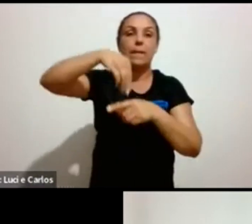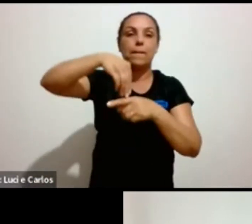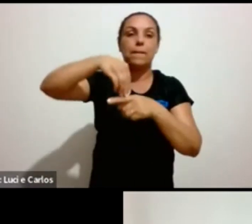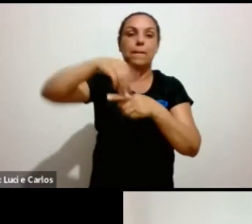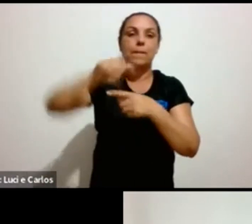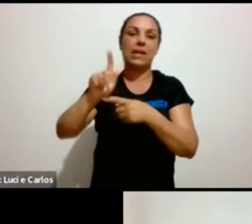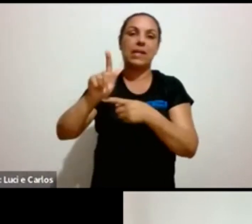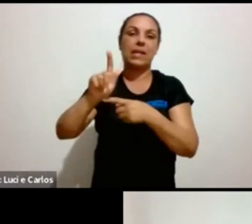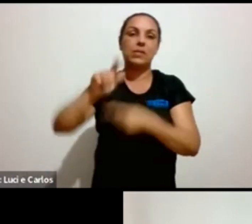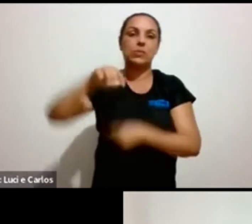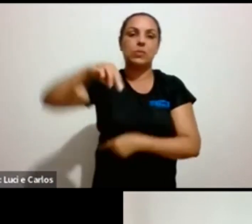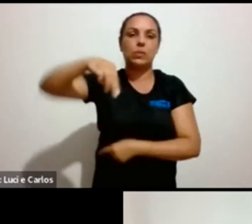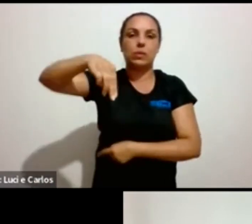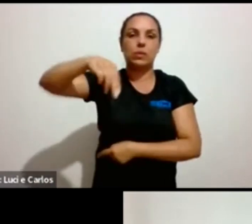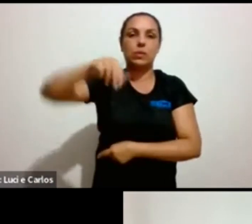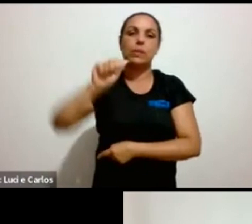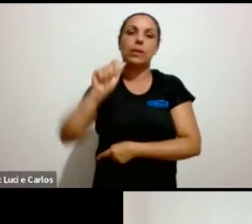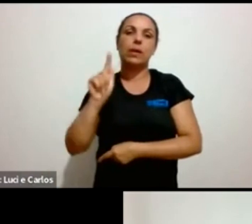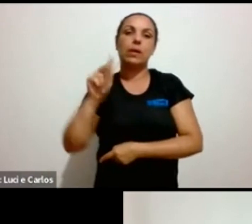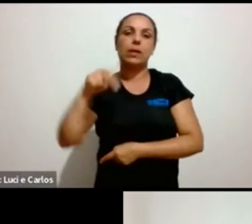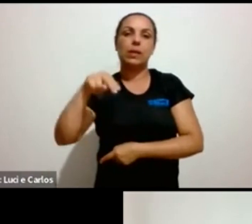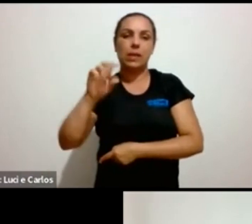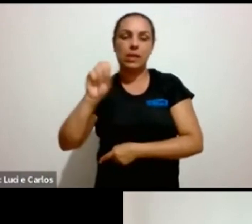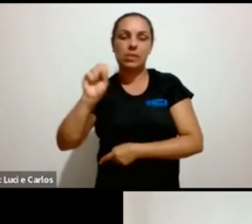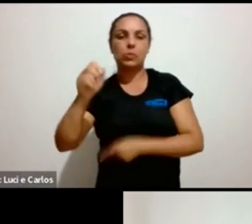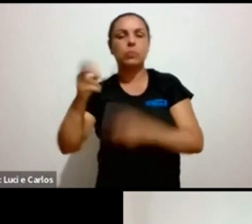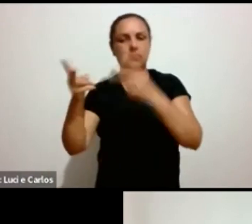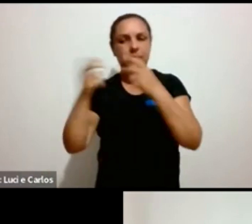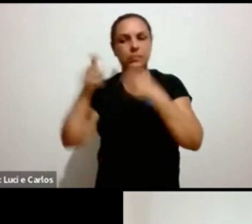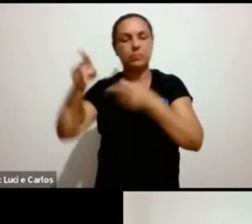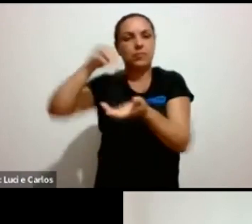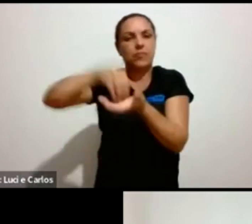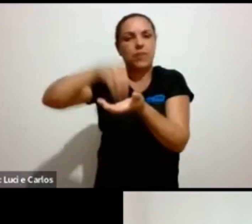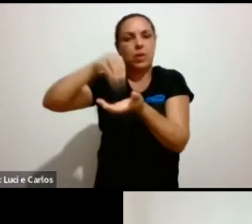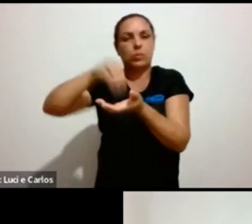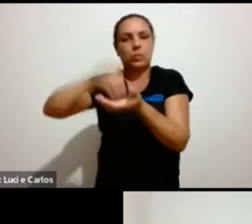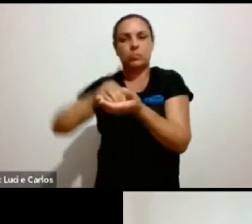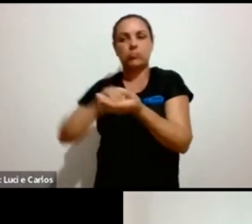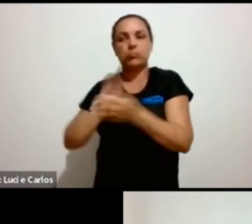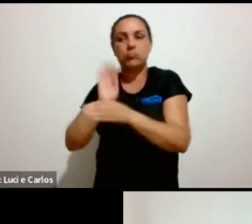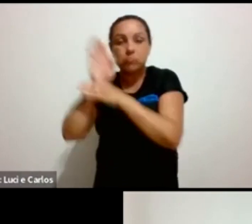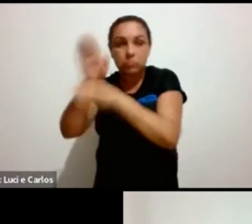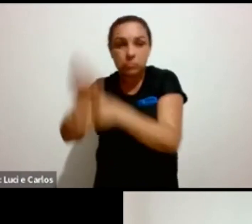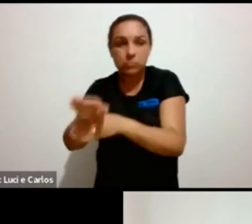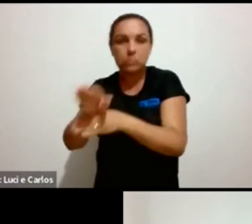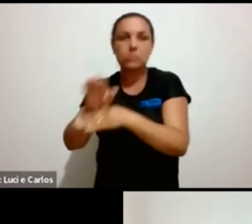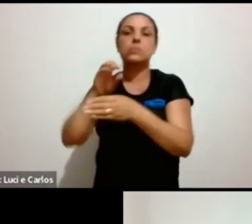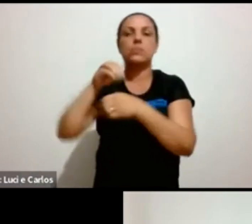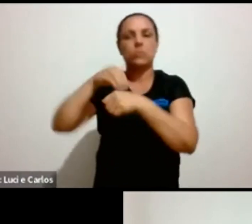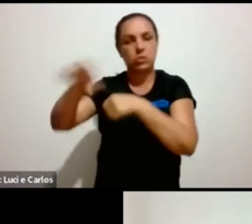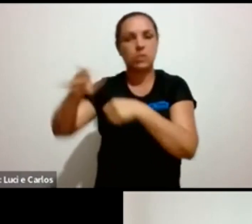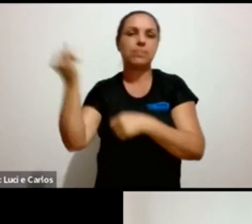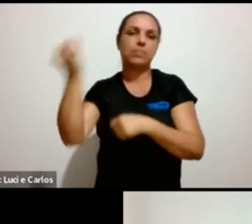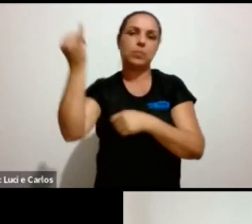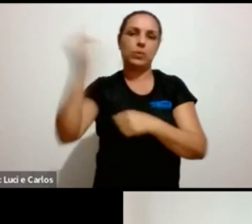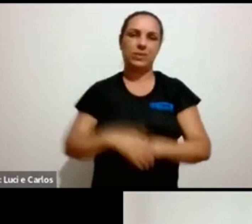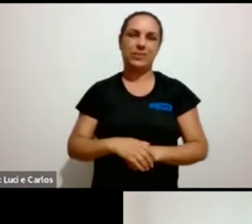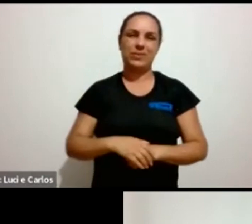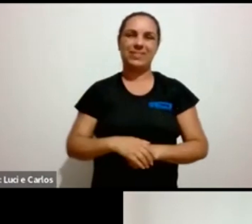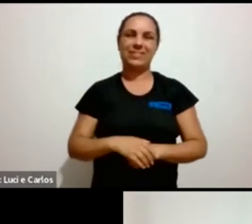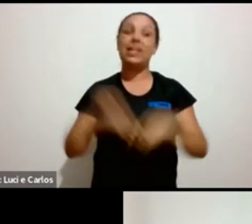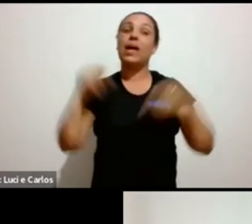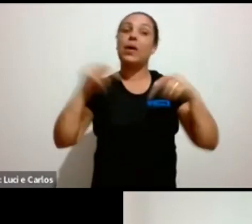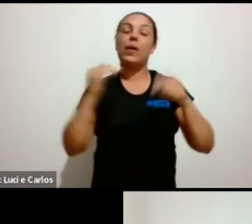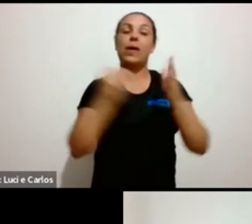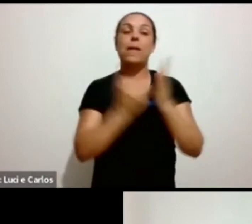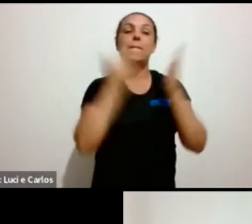bom? Então agora nós vamos aprender um pouquinho mais aí sobre isso, né? A Cláudia vai falar um pouquinho conosco,